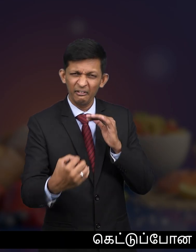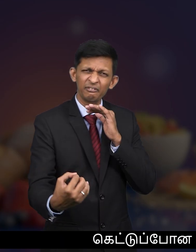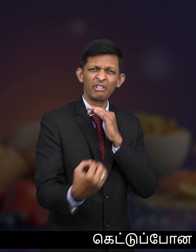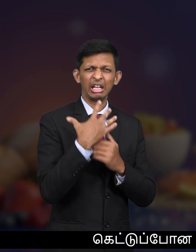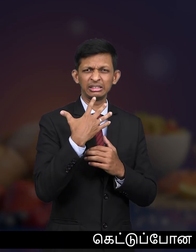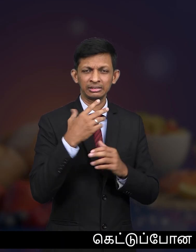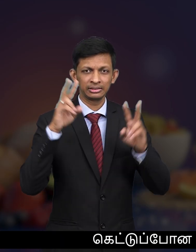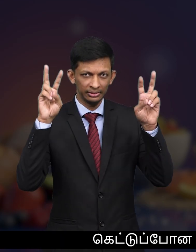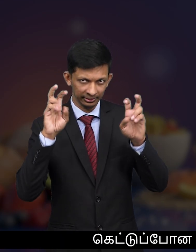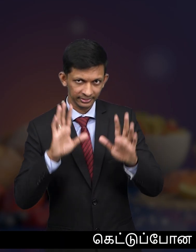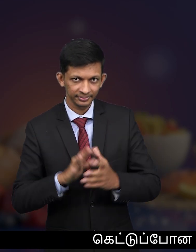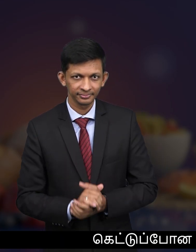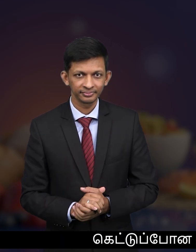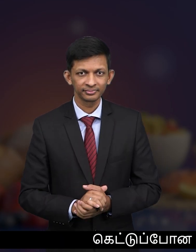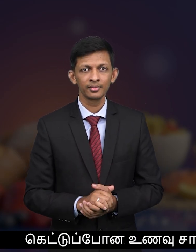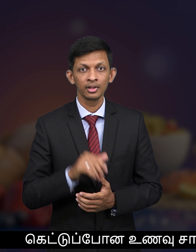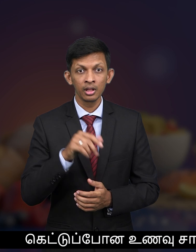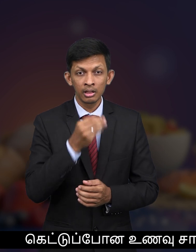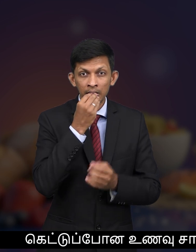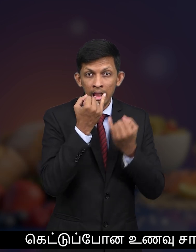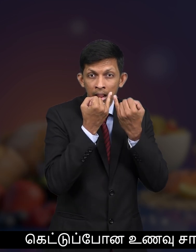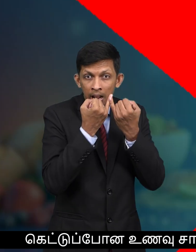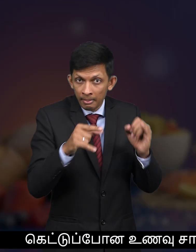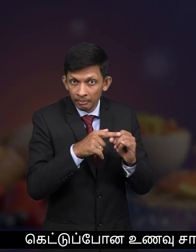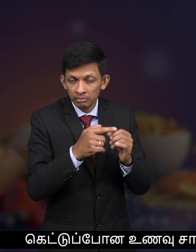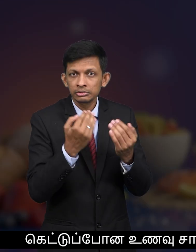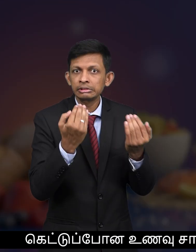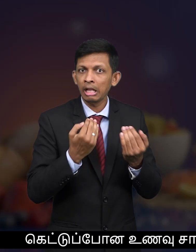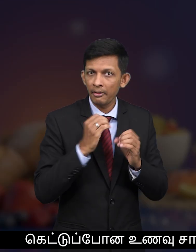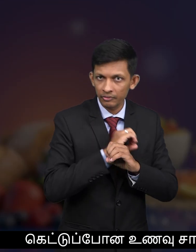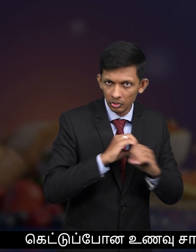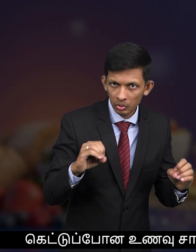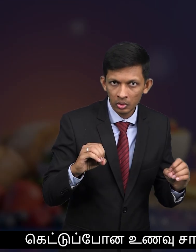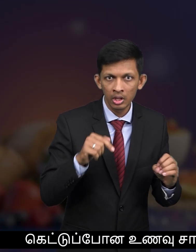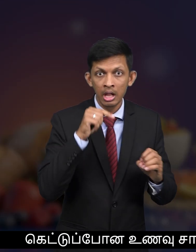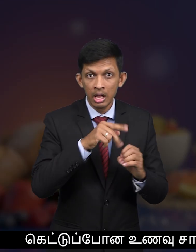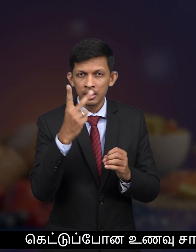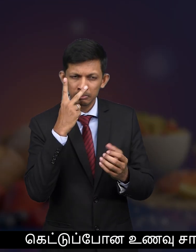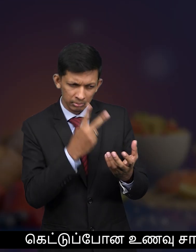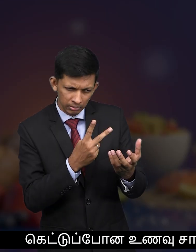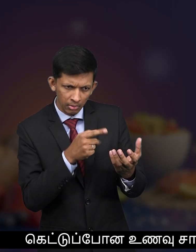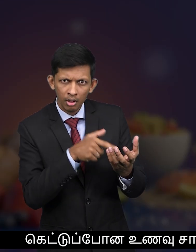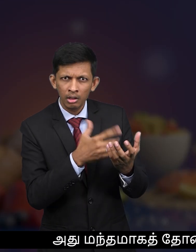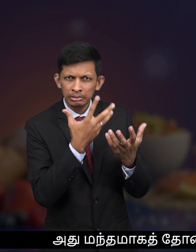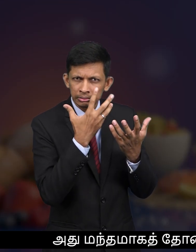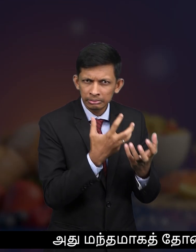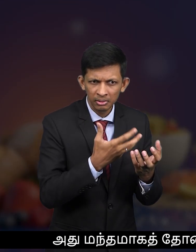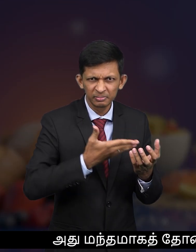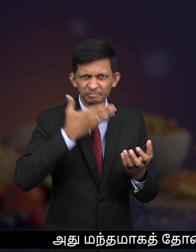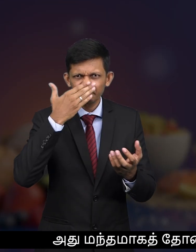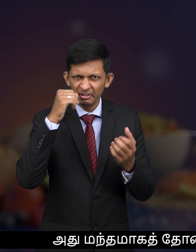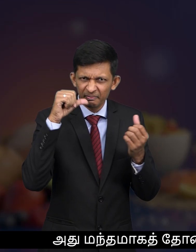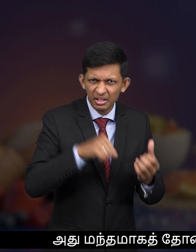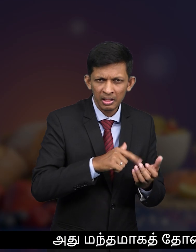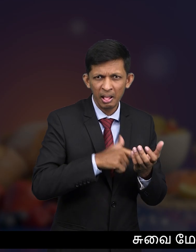கெட்டுப்போன உணவுகளின் விளைவுகள். கெட்டுப்போன உணவுகள் சாப்பிடுவதற்கு பாதுகாப்பானது அல்ல. அது